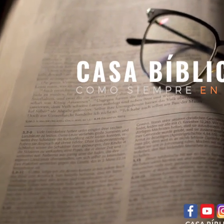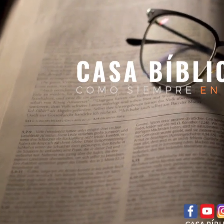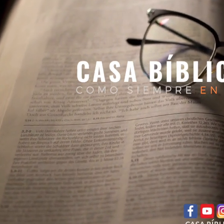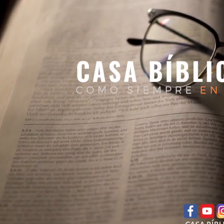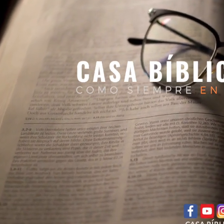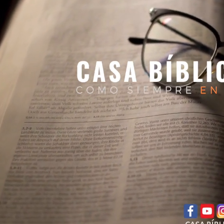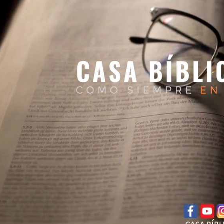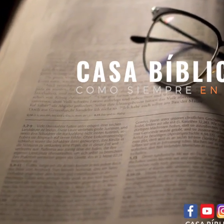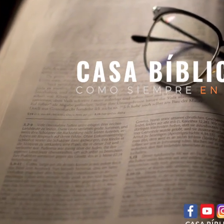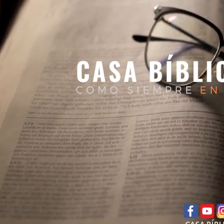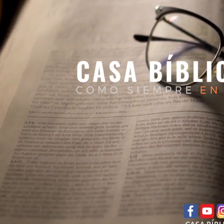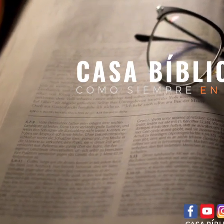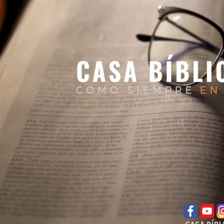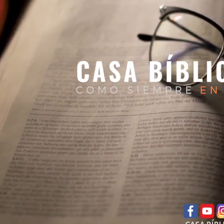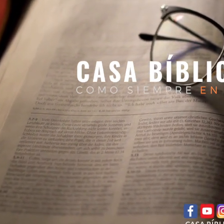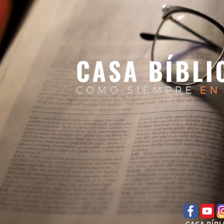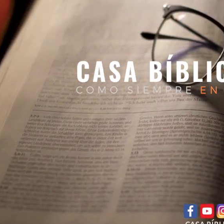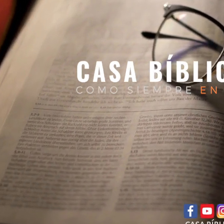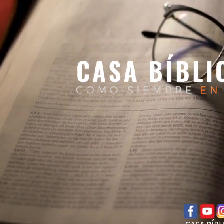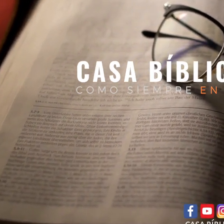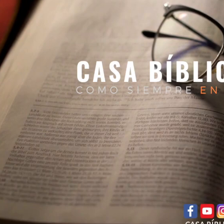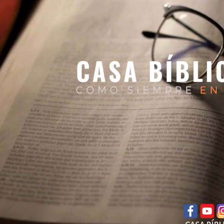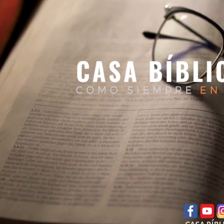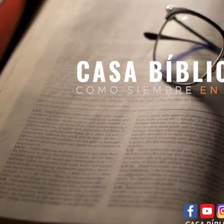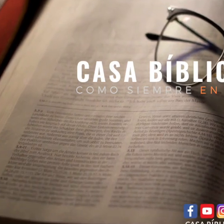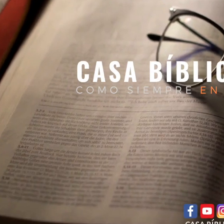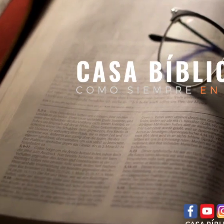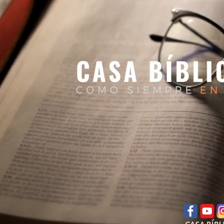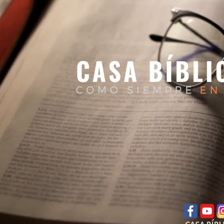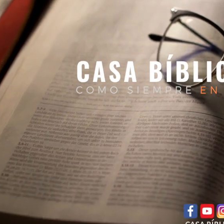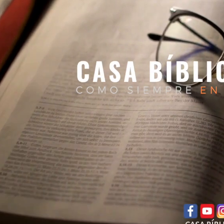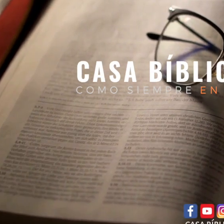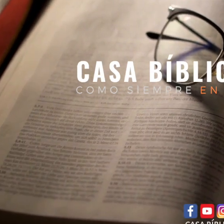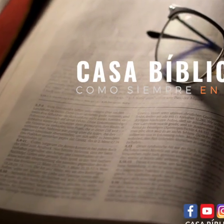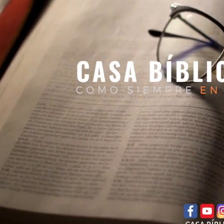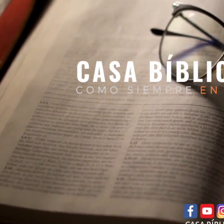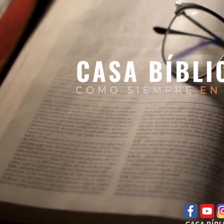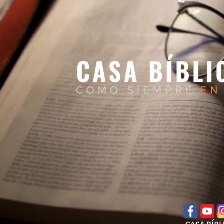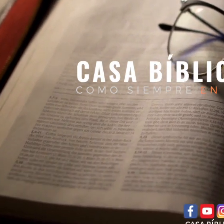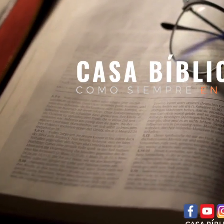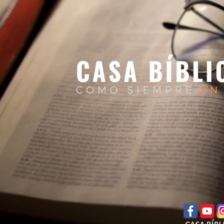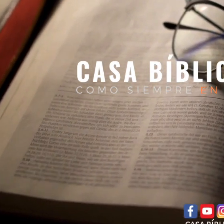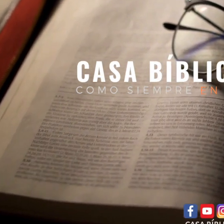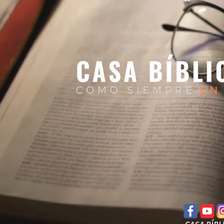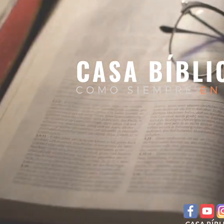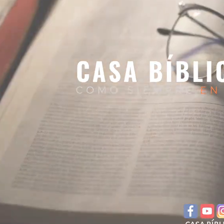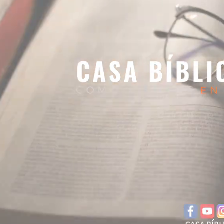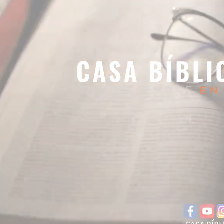Thank you.